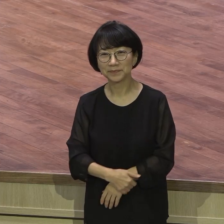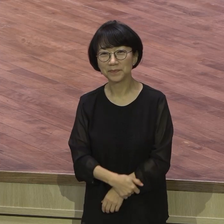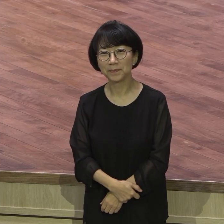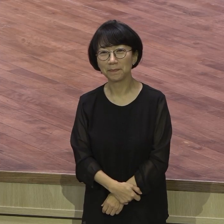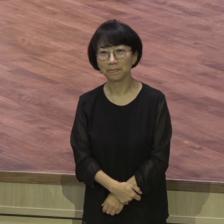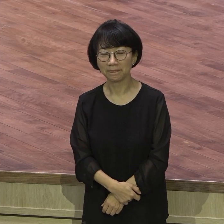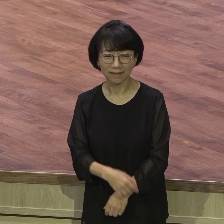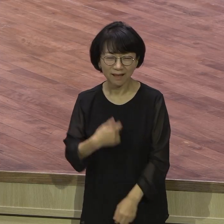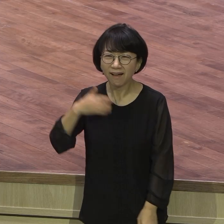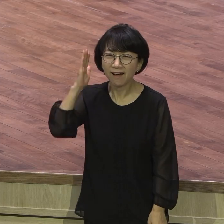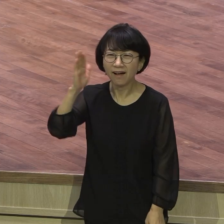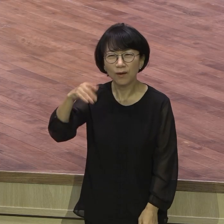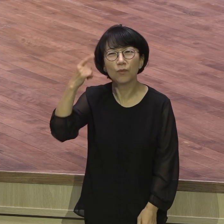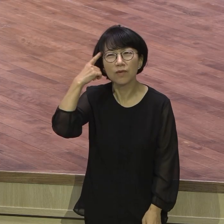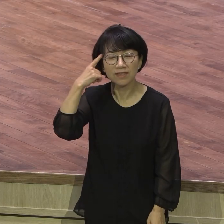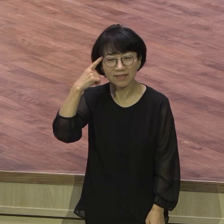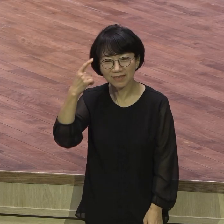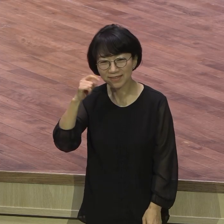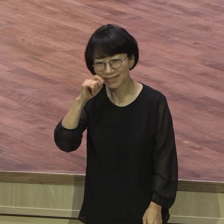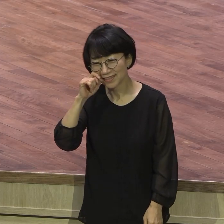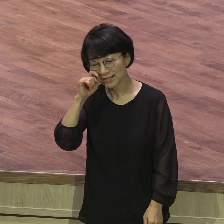제가 이 말을 왜 합니까